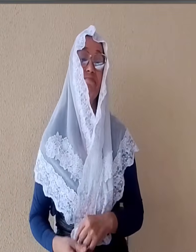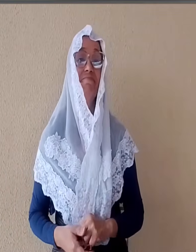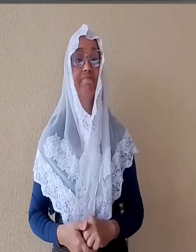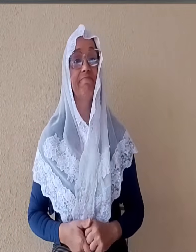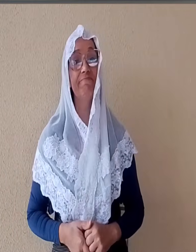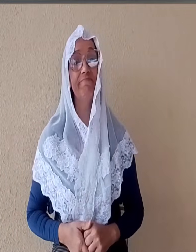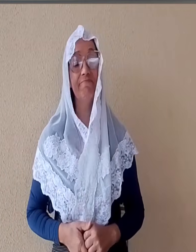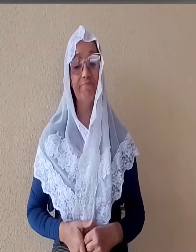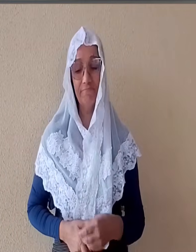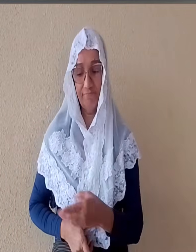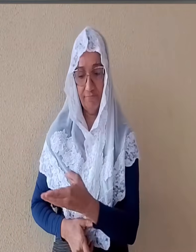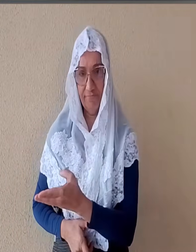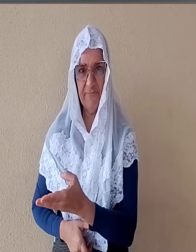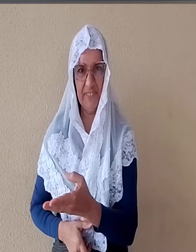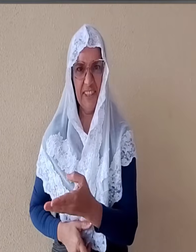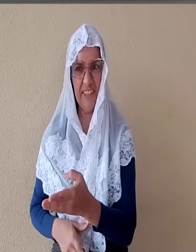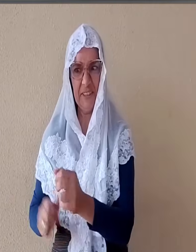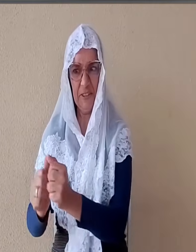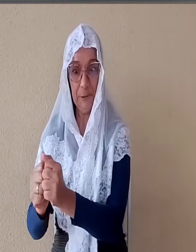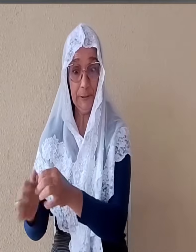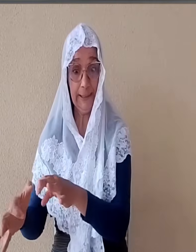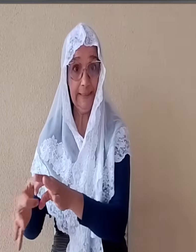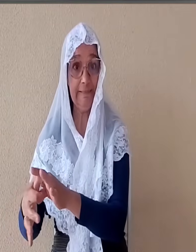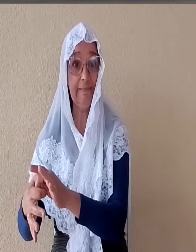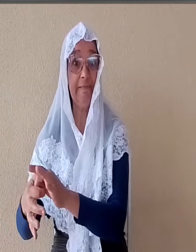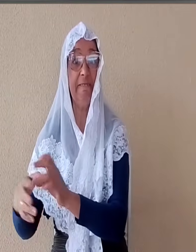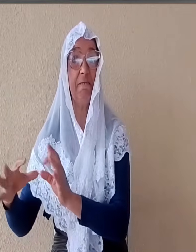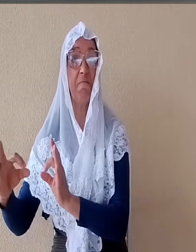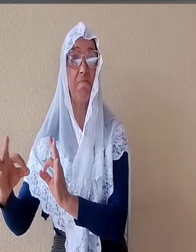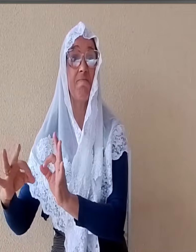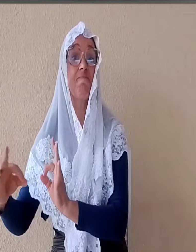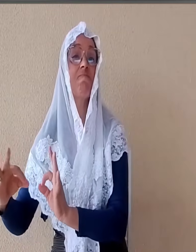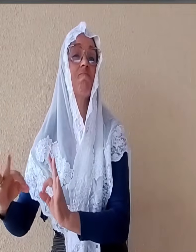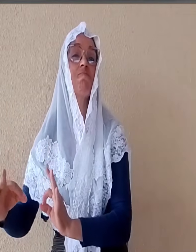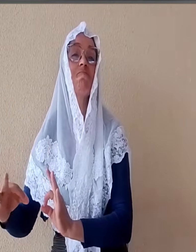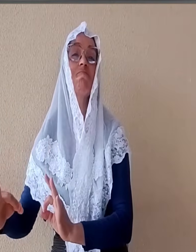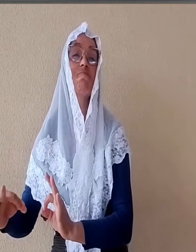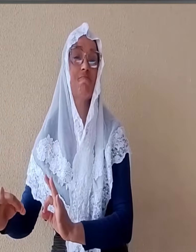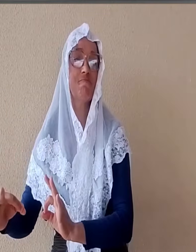ajuntaram eles de comum acordo